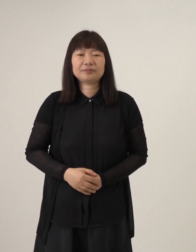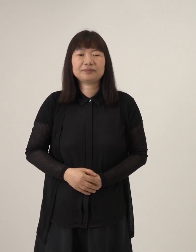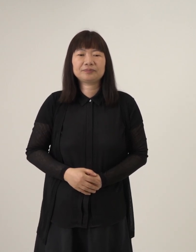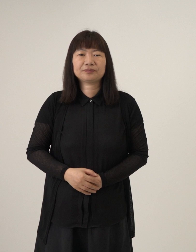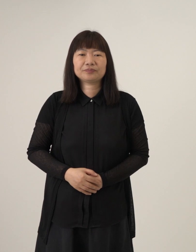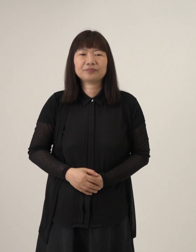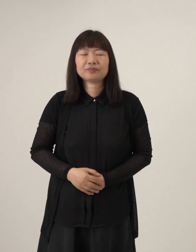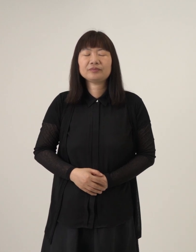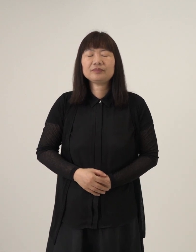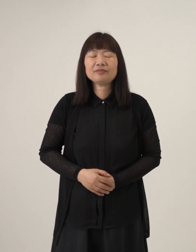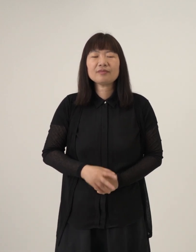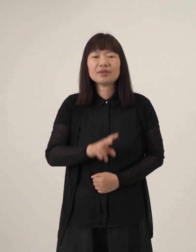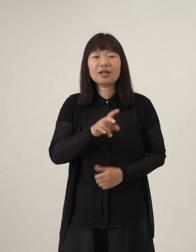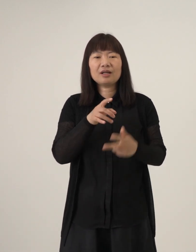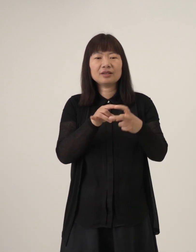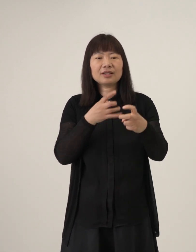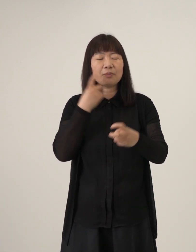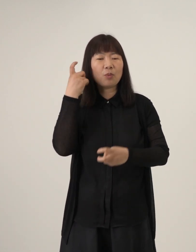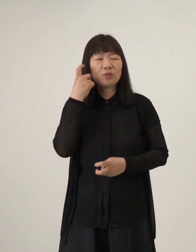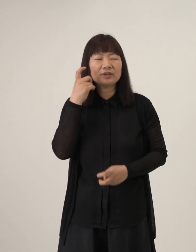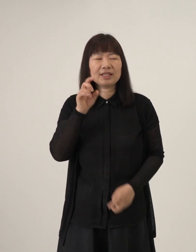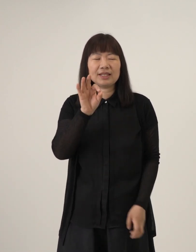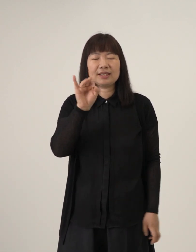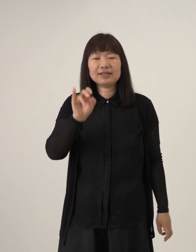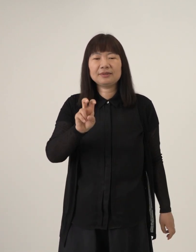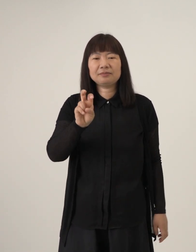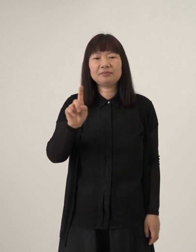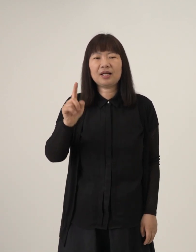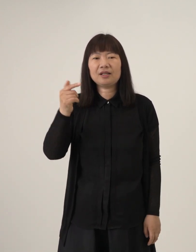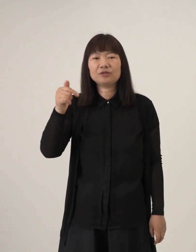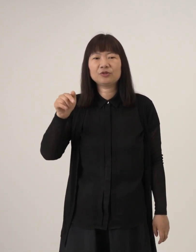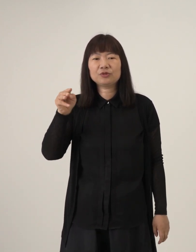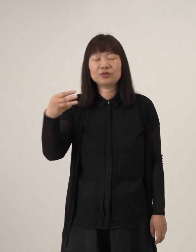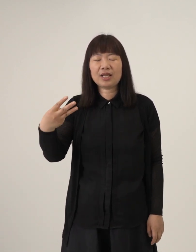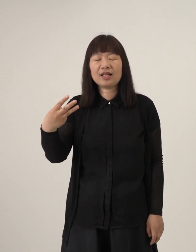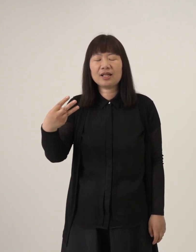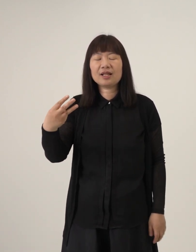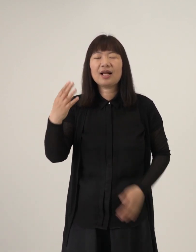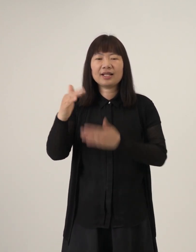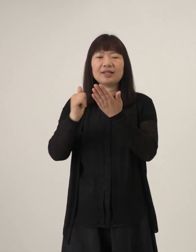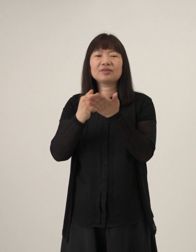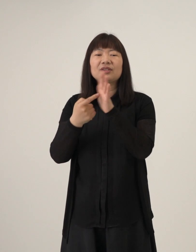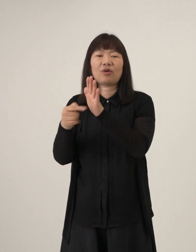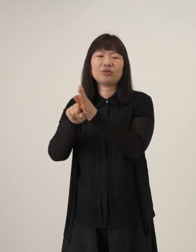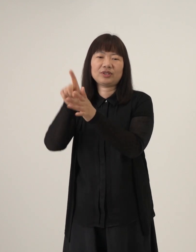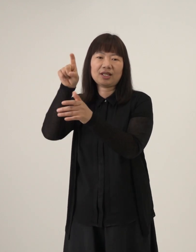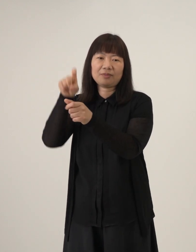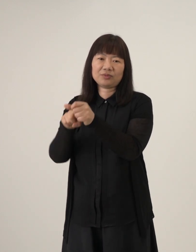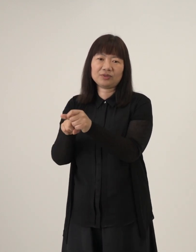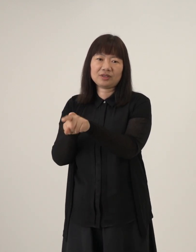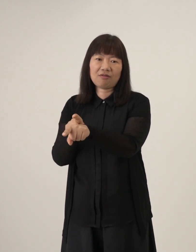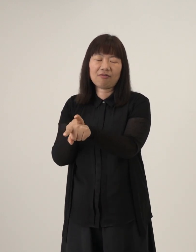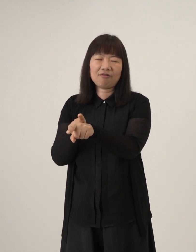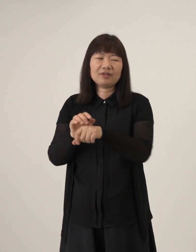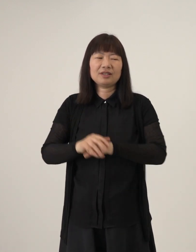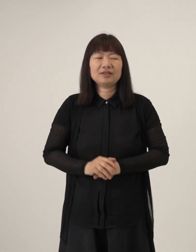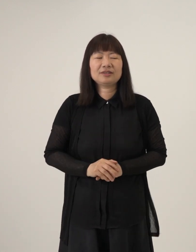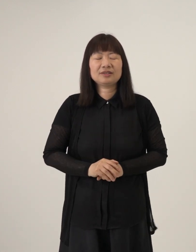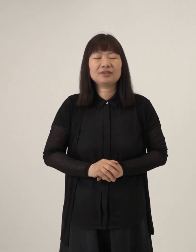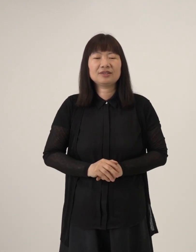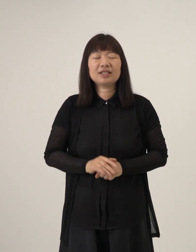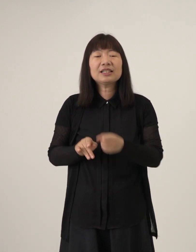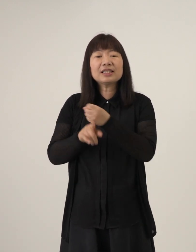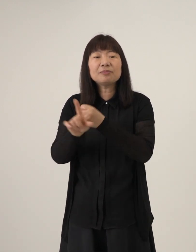임마누엘의 하나님을 드러내고자 하는 책이에요. 근데 그 임마누엘의 뜻이 뭐라고요? 하나님이